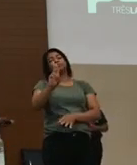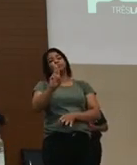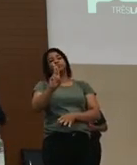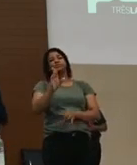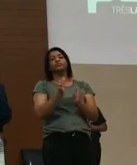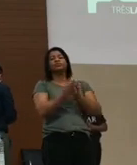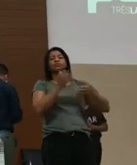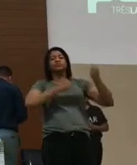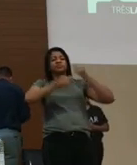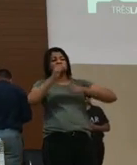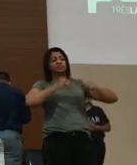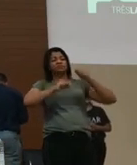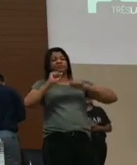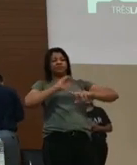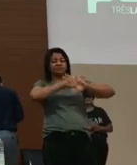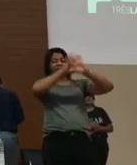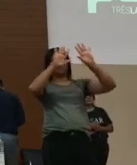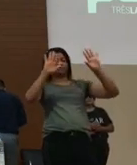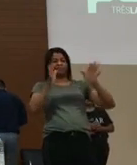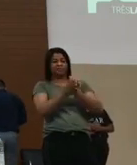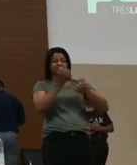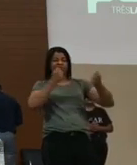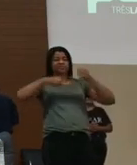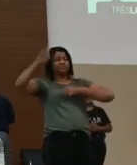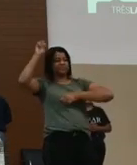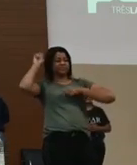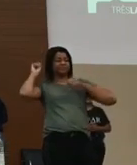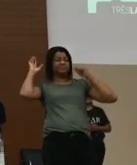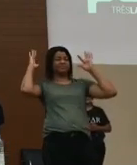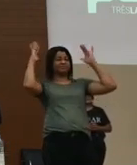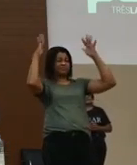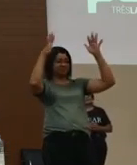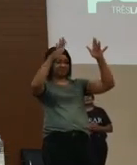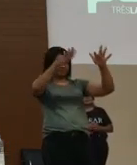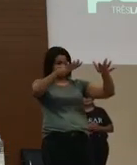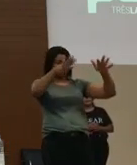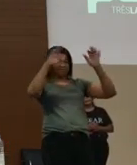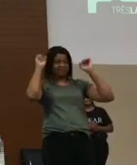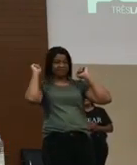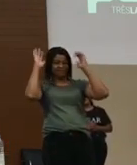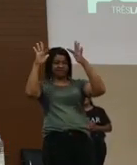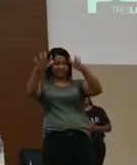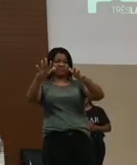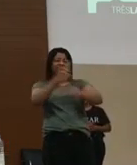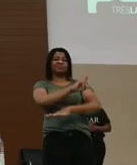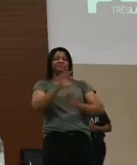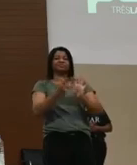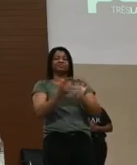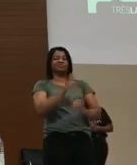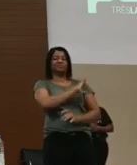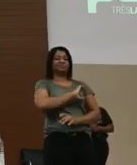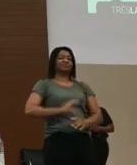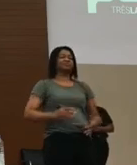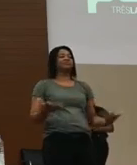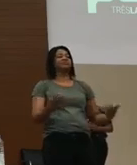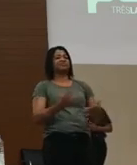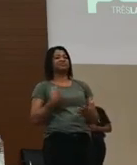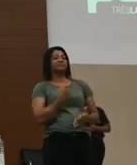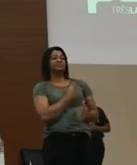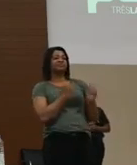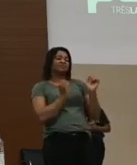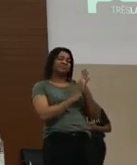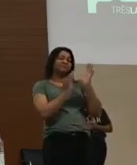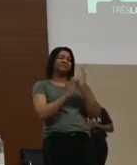Aleluia, glória a Deus. Deus abençoe a sua vida em nome de Jesus. Vamos louvar o Senhor.